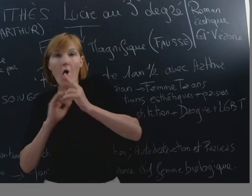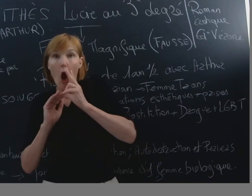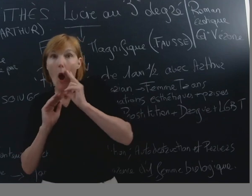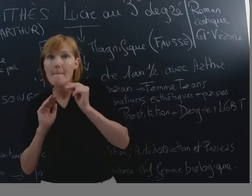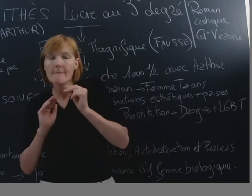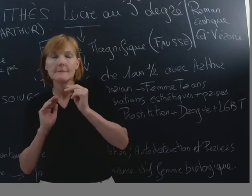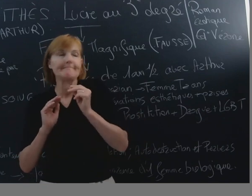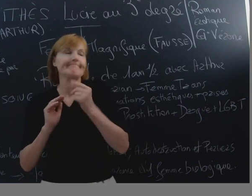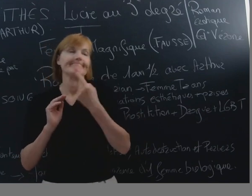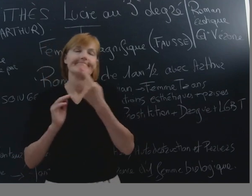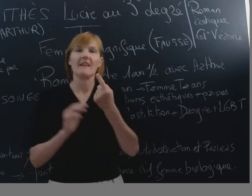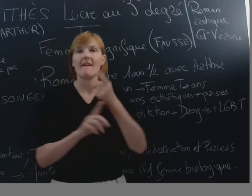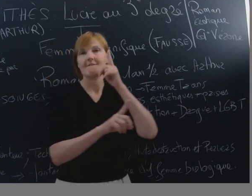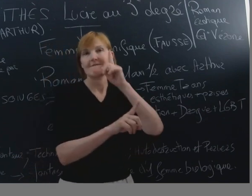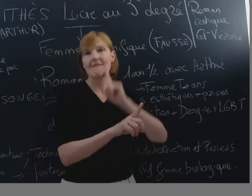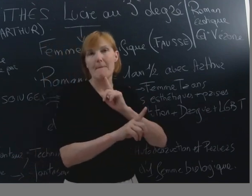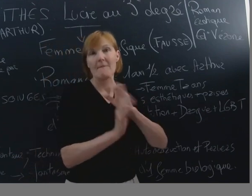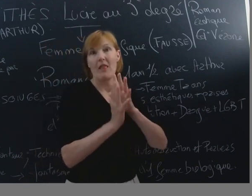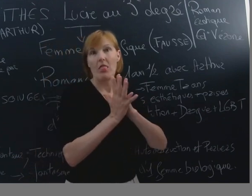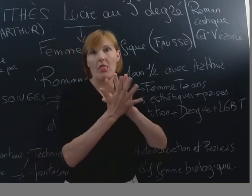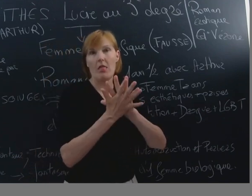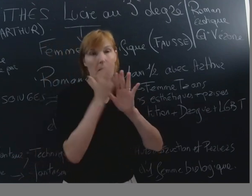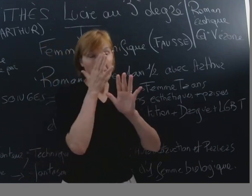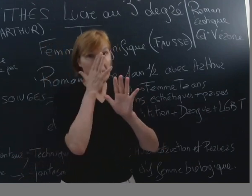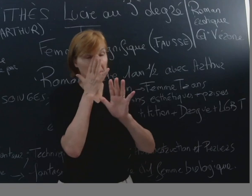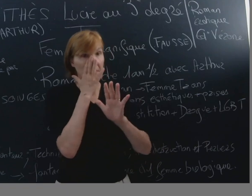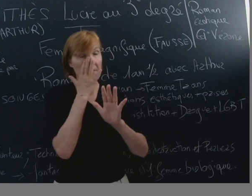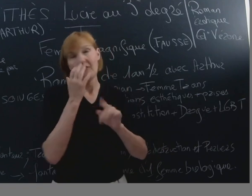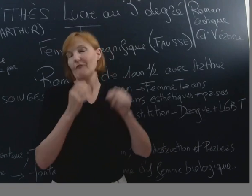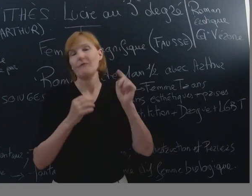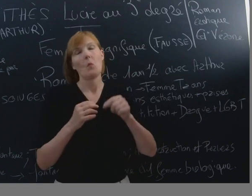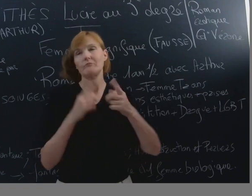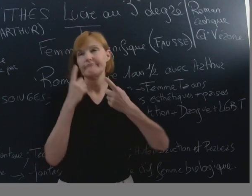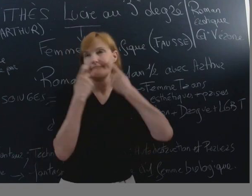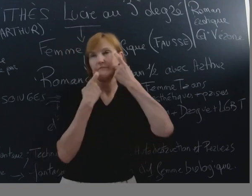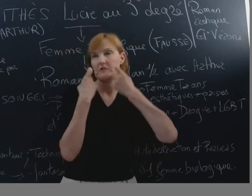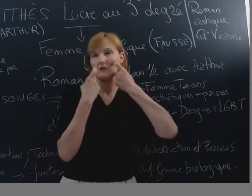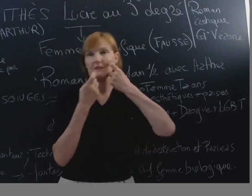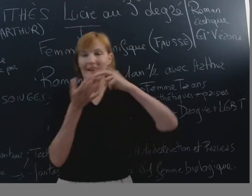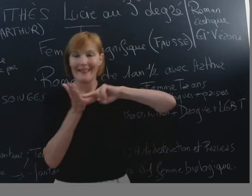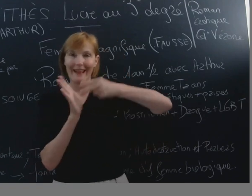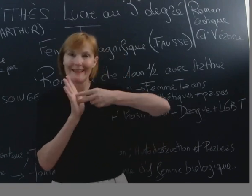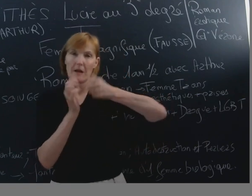ensuite l'analyse de cet homme de cette femme trans